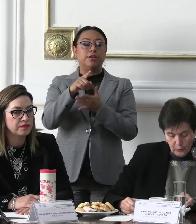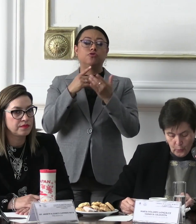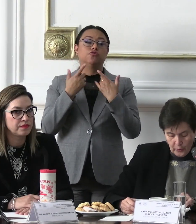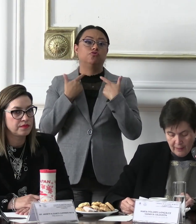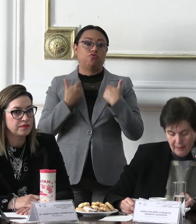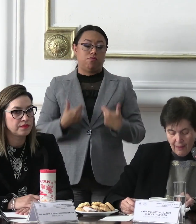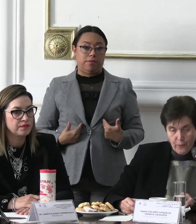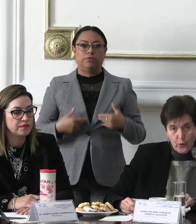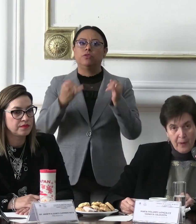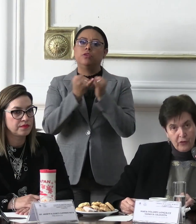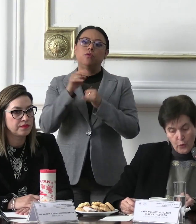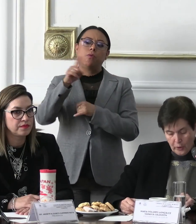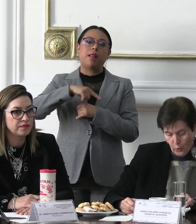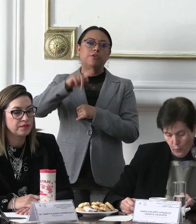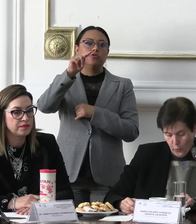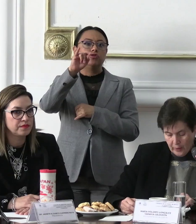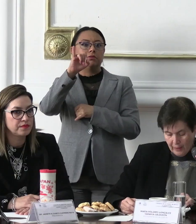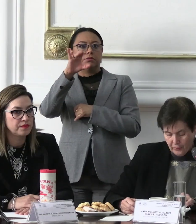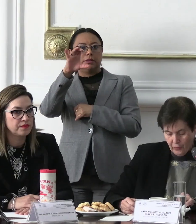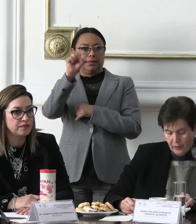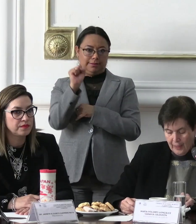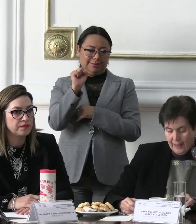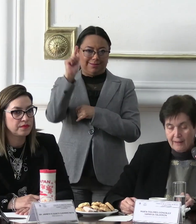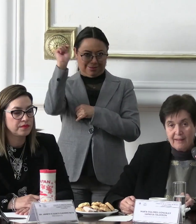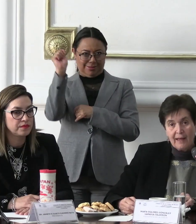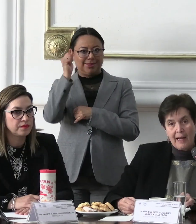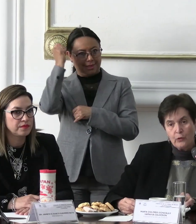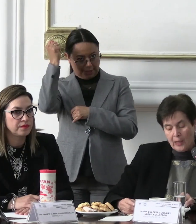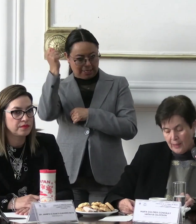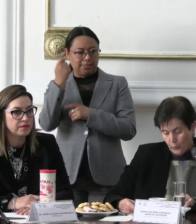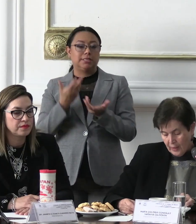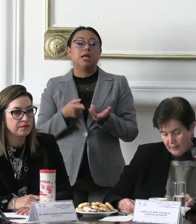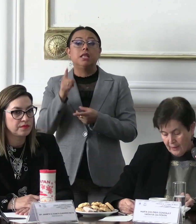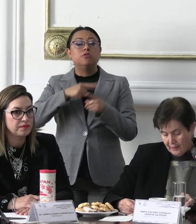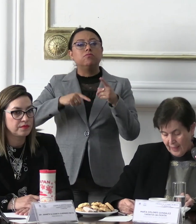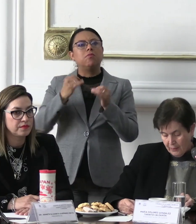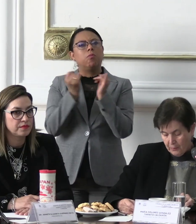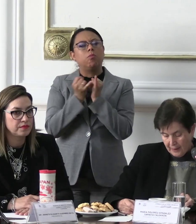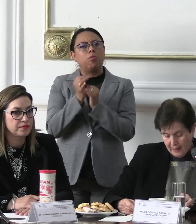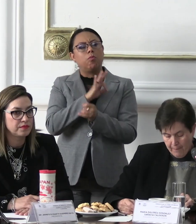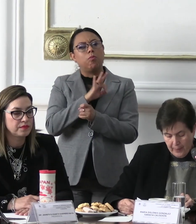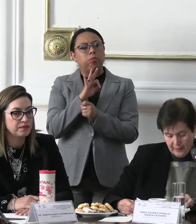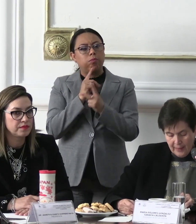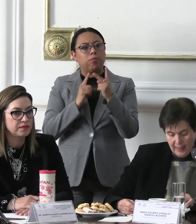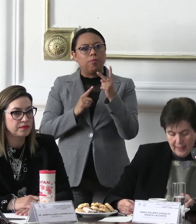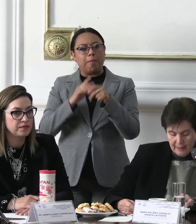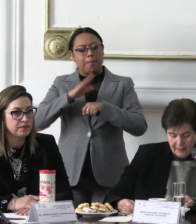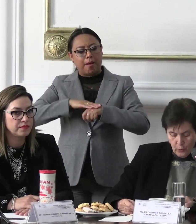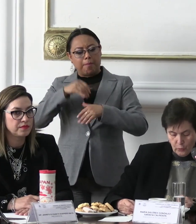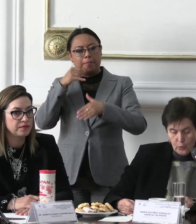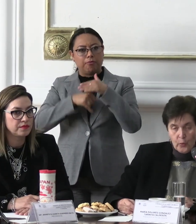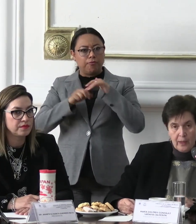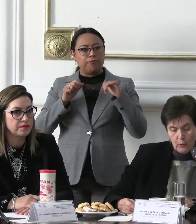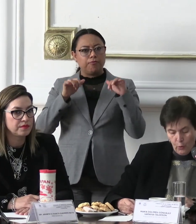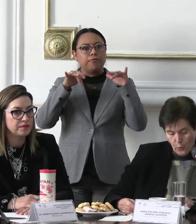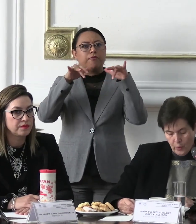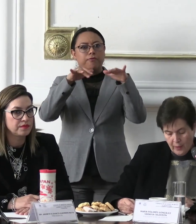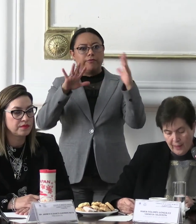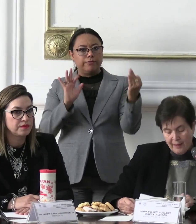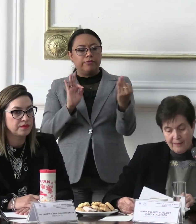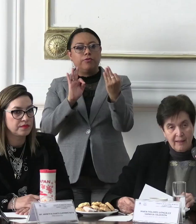mediante tecnologías de la información y comunicación se alcanzan audiencias cada vez más amplias y se